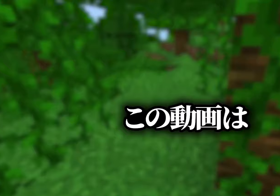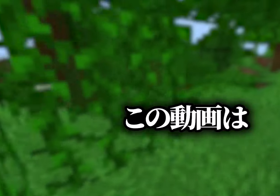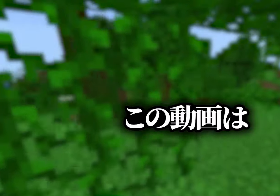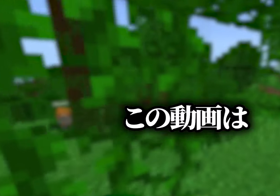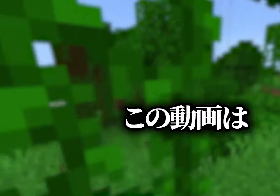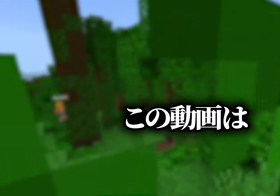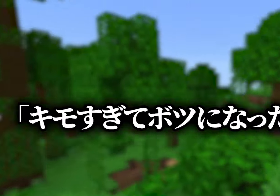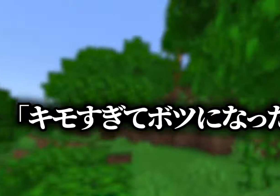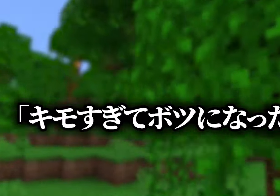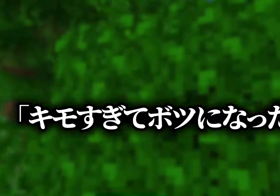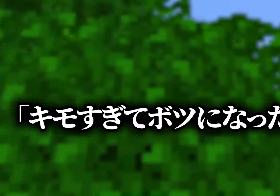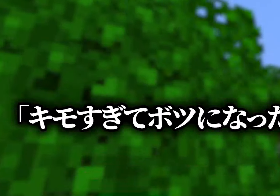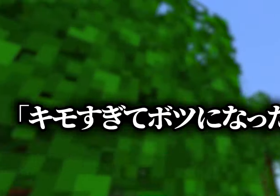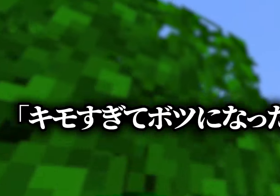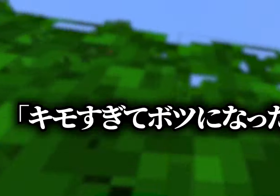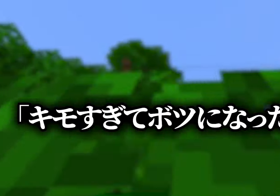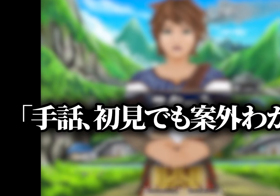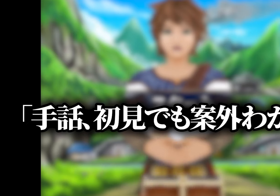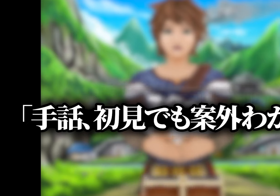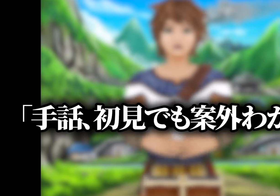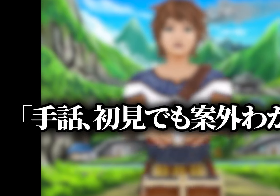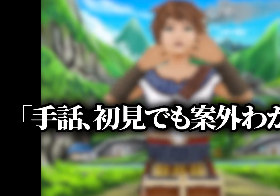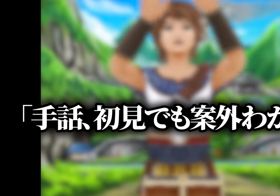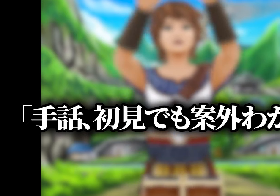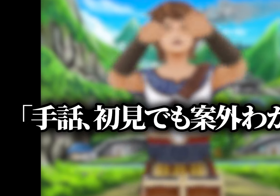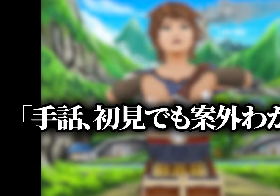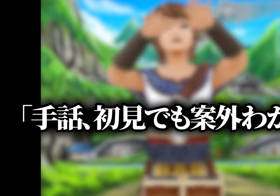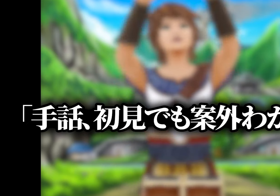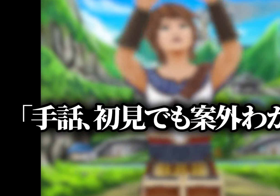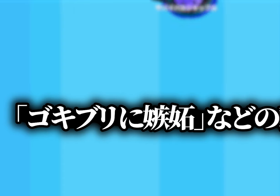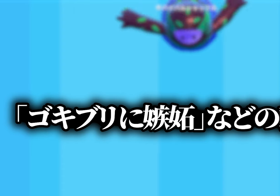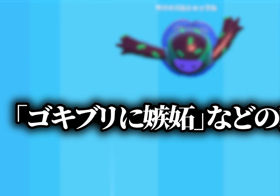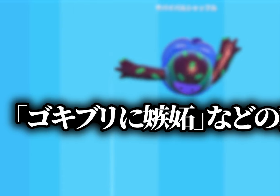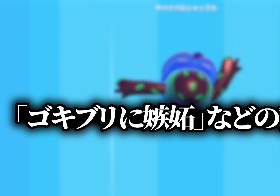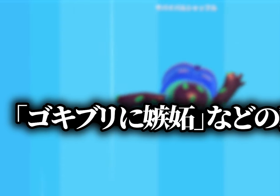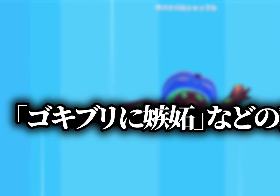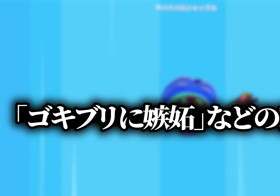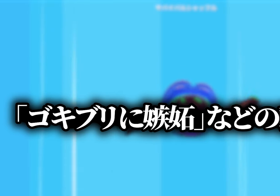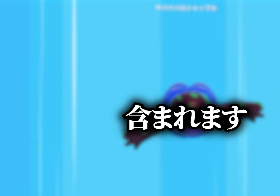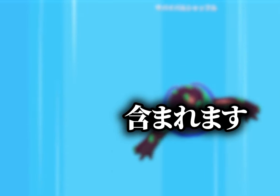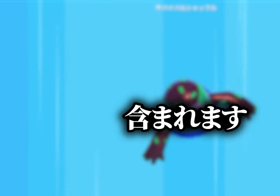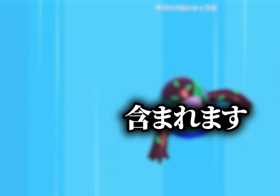この動画は、キモすぎてボツになった動画手話、初見でも案外分かる説、ゴキブリに嫉妬などの動画が含まれます